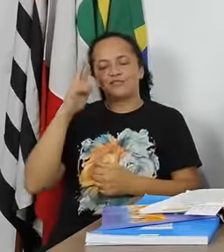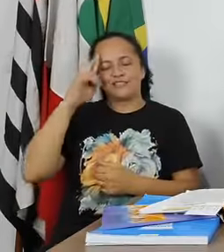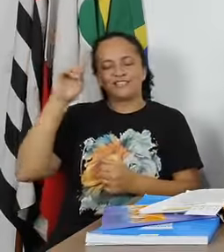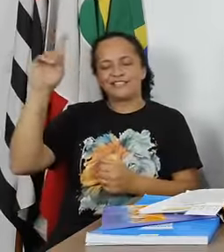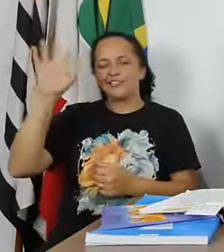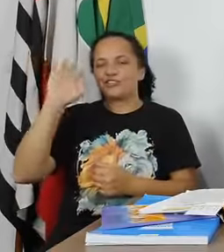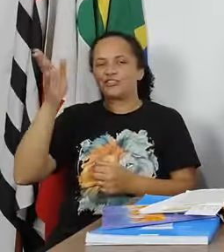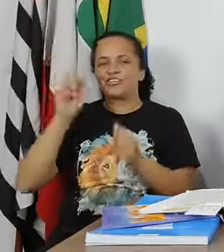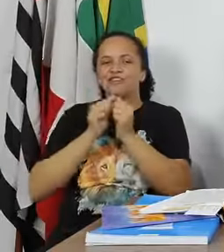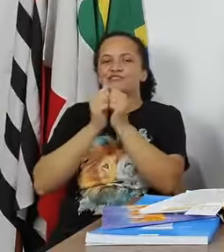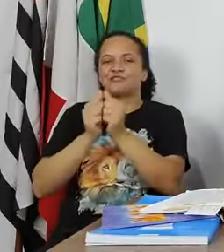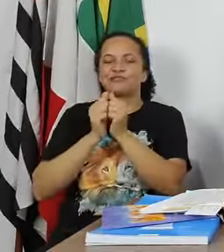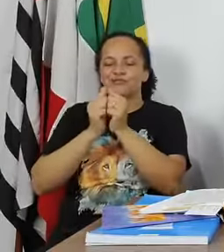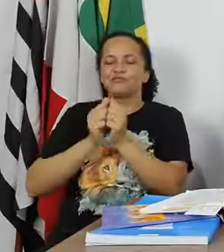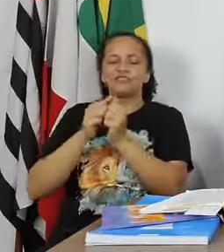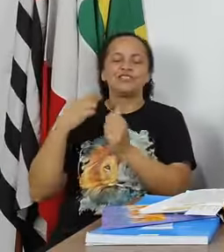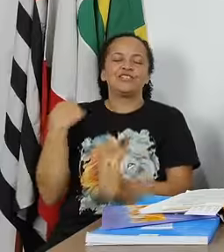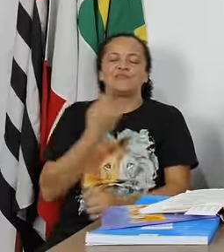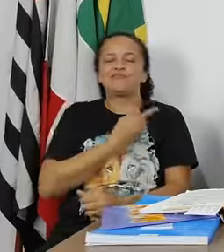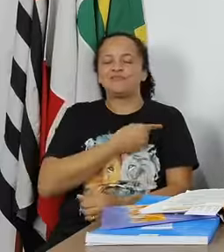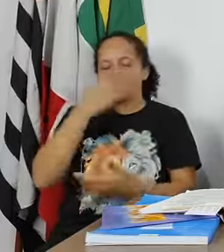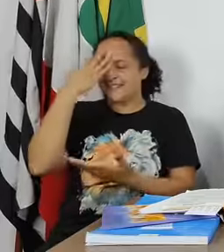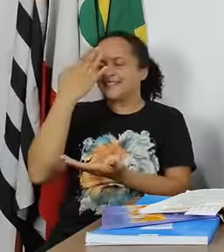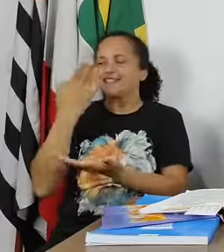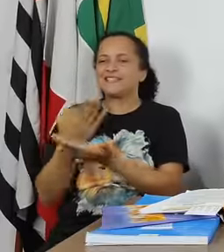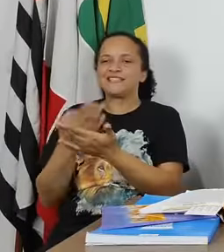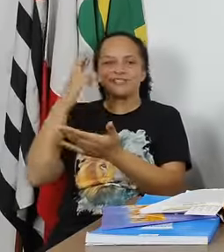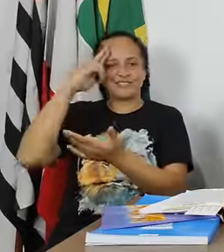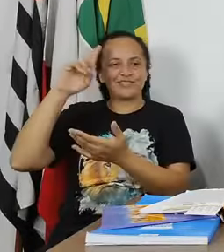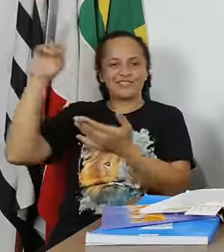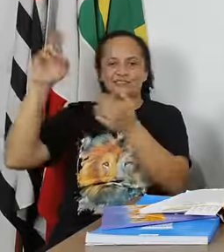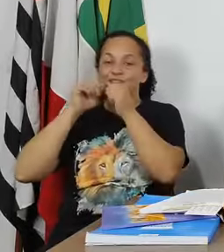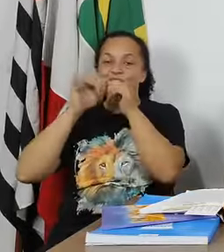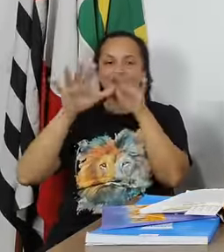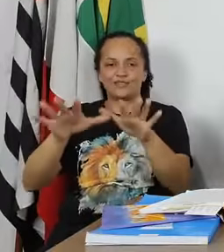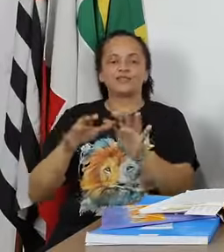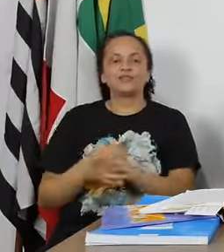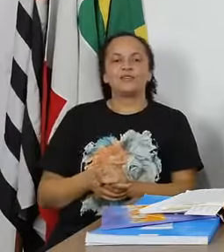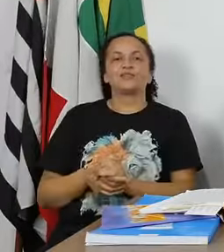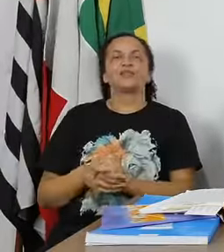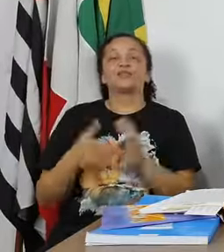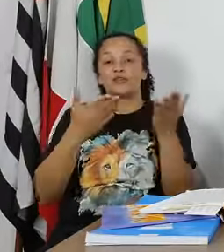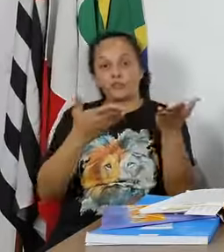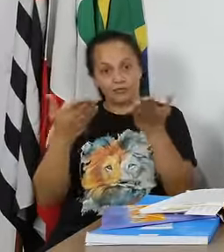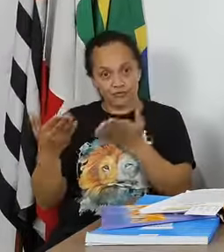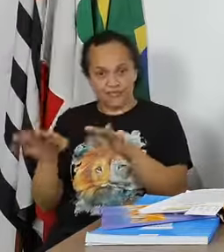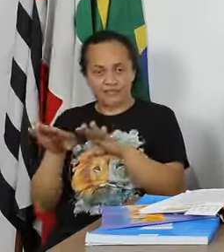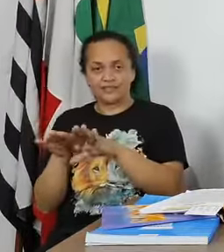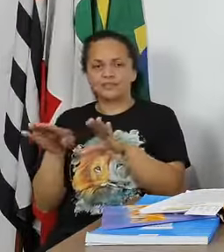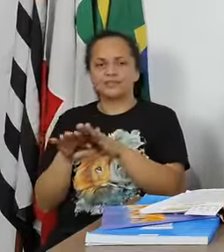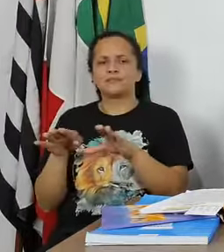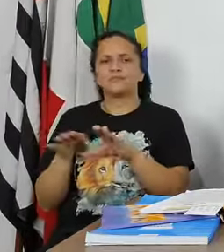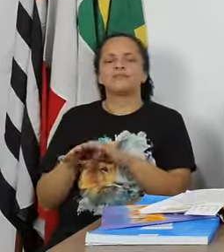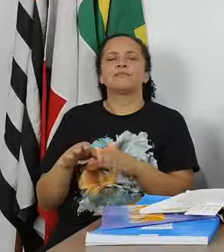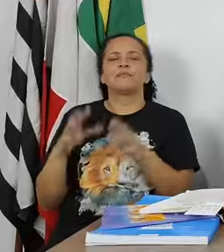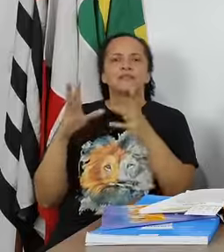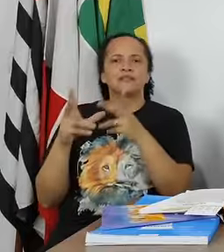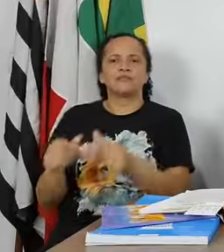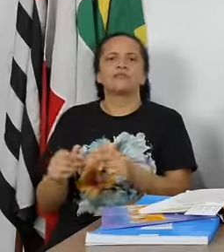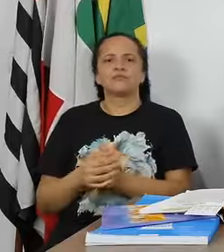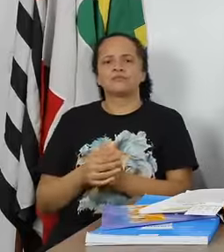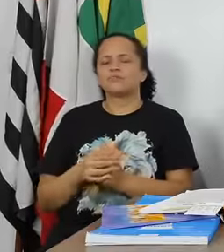convosco, nós amamos vocês e estamos em oração, né? E convidar os irmãos também a retornar às células de oração. Tem sido bênção,